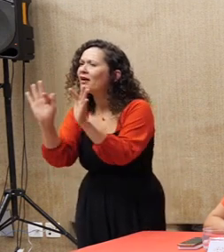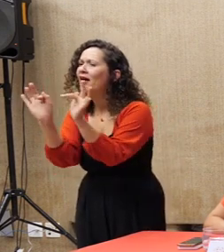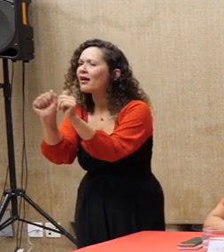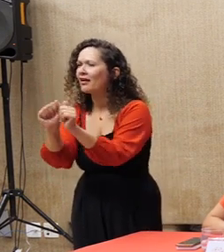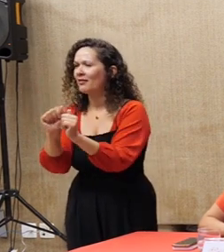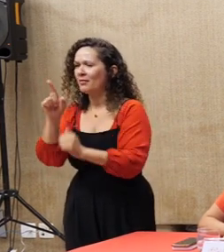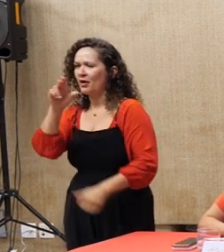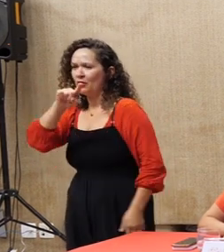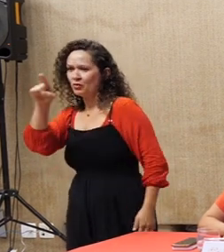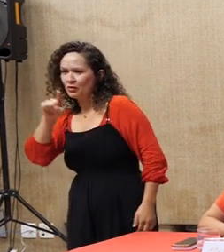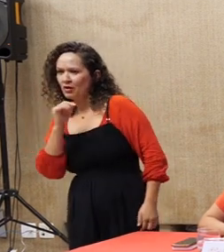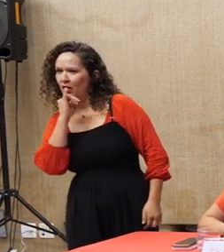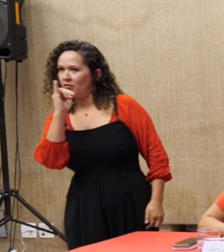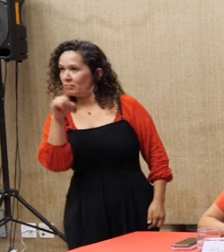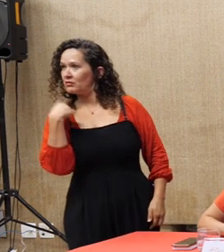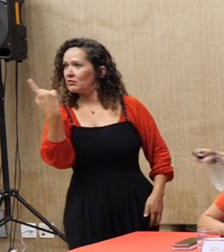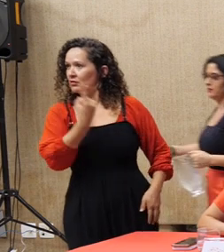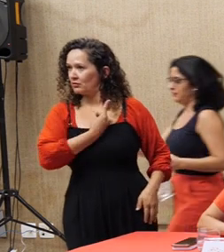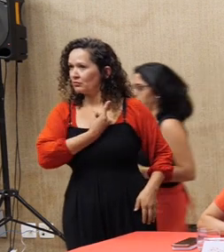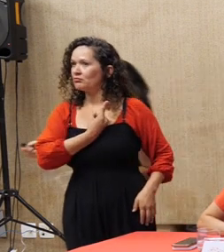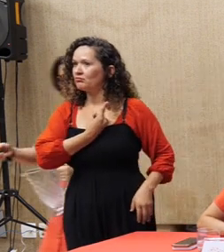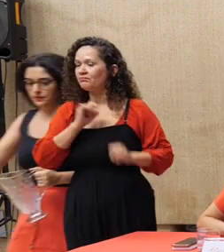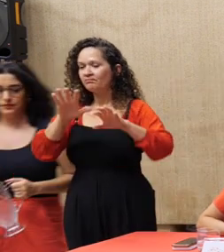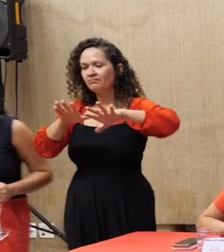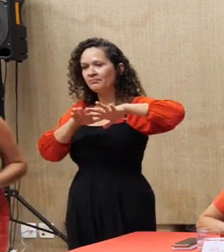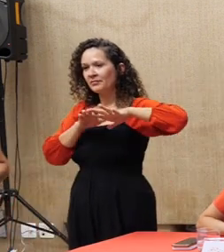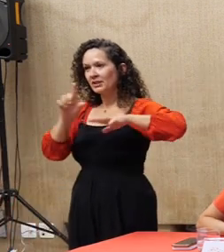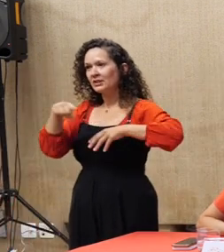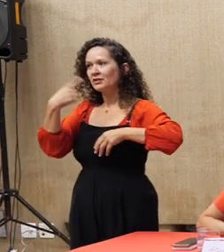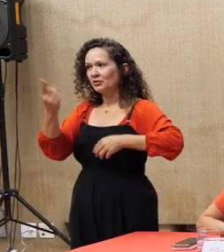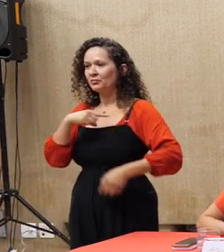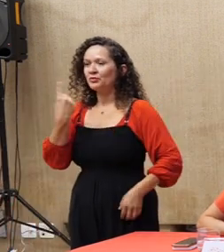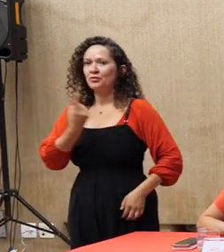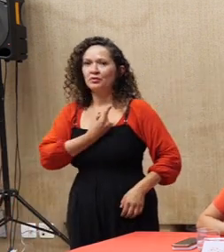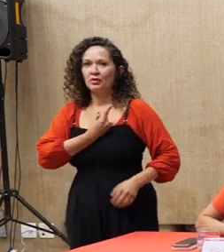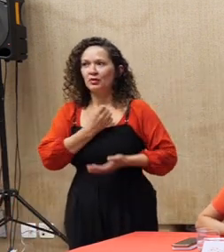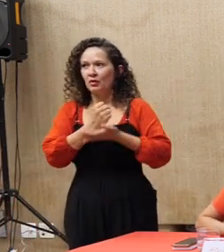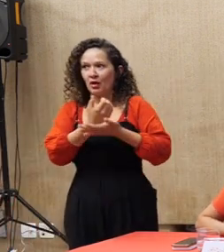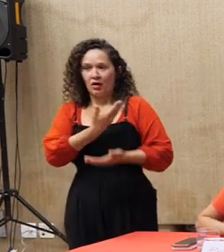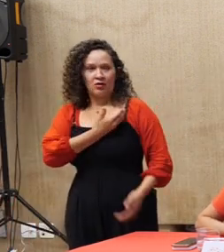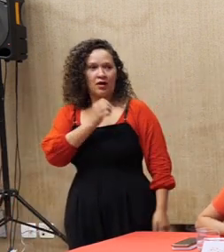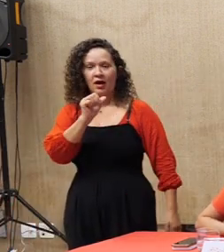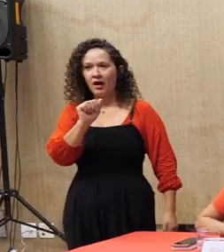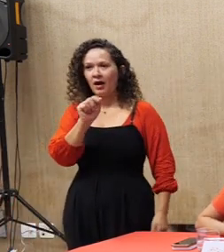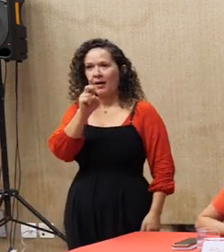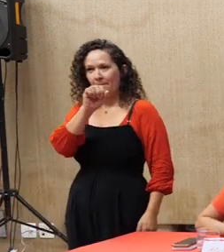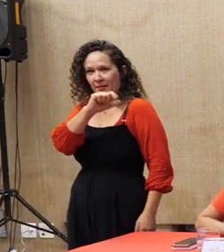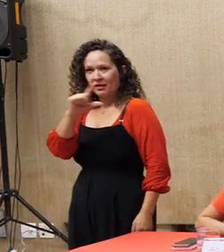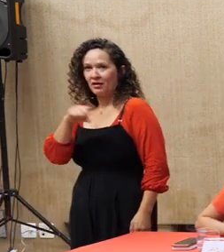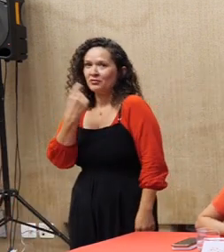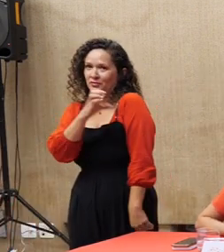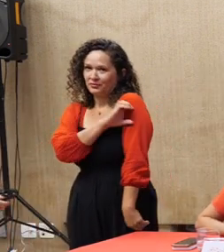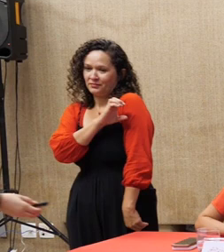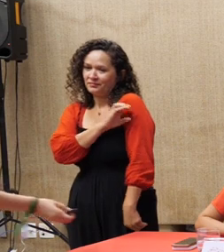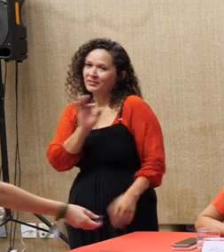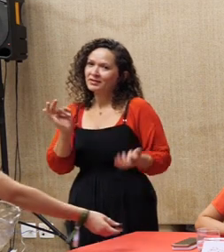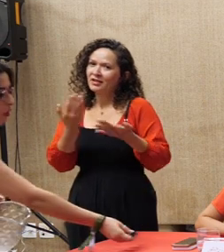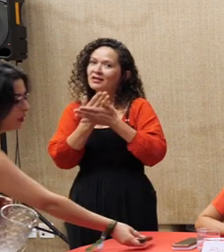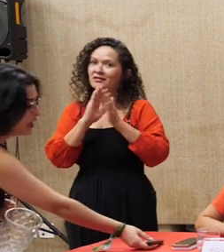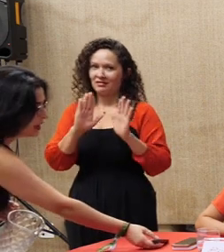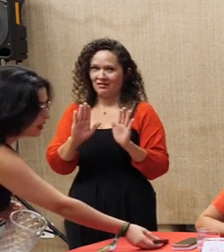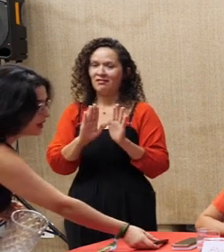quando o Luiz Vec falar, nós vamos passar para o plenário para depois o nosso companheiro Abidael fazer o encerramento, nosso coordenador do